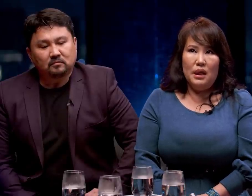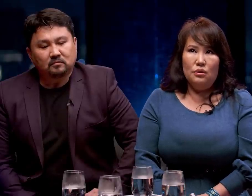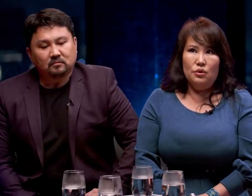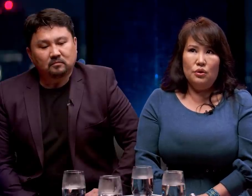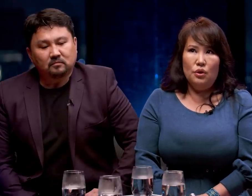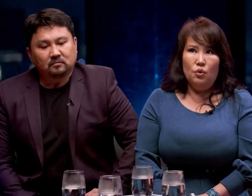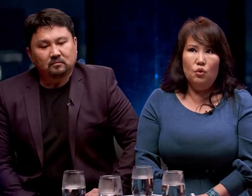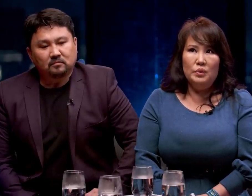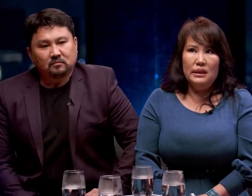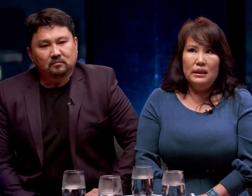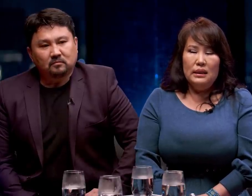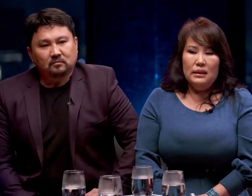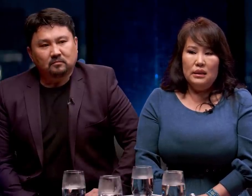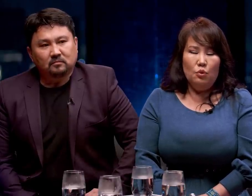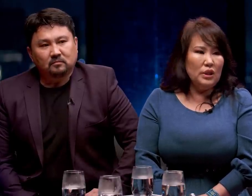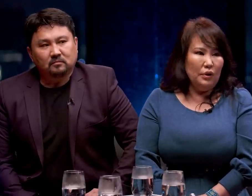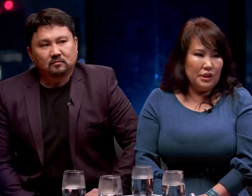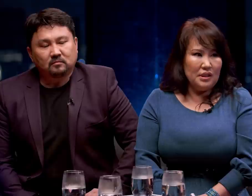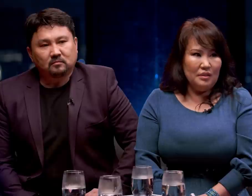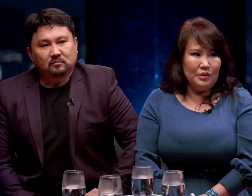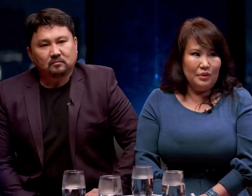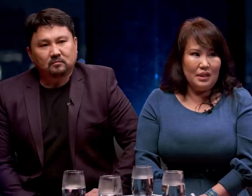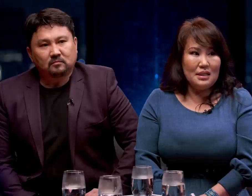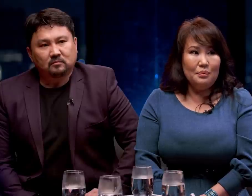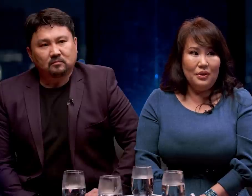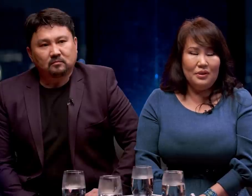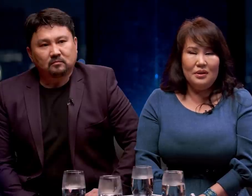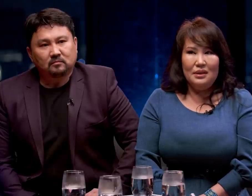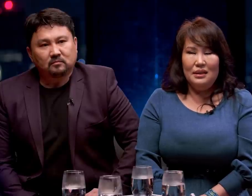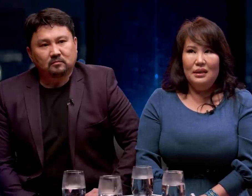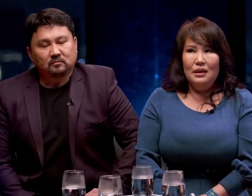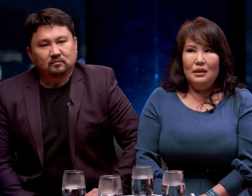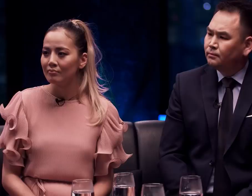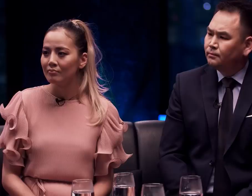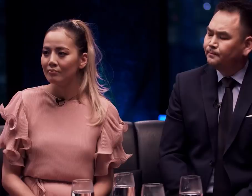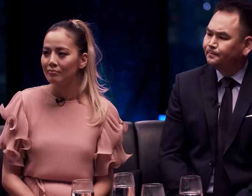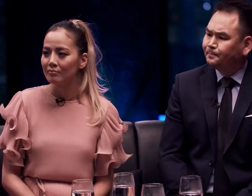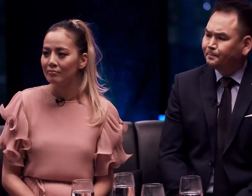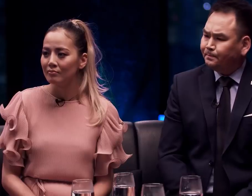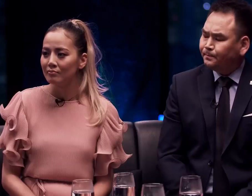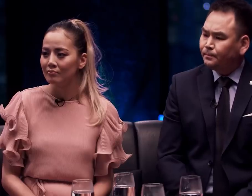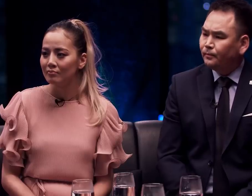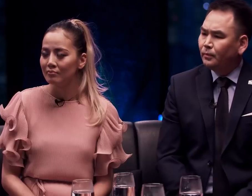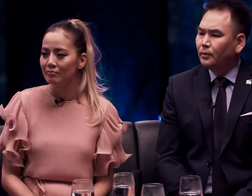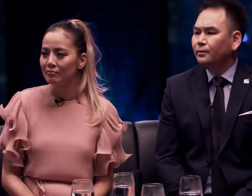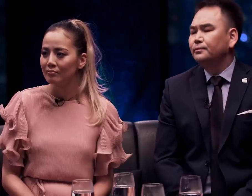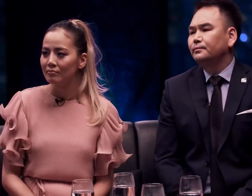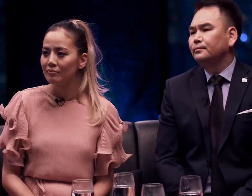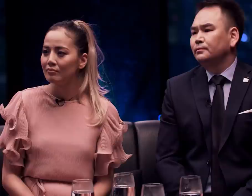маань ерөөхдөө үхмэл нэг тийм худлаа болоод ирд юм лөө гэж боддог тий. За тэгээд миний ани бас нэг сайхан чанар нь болохоор